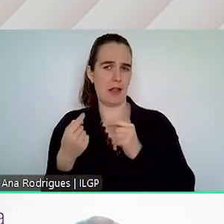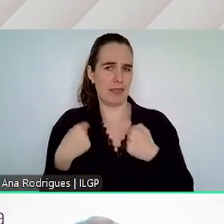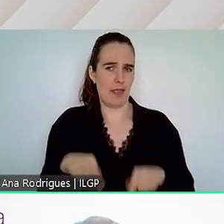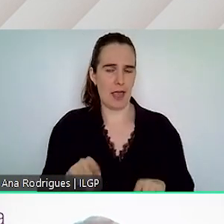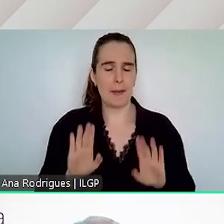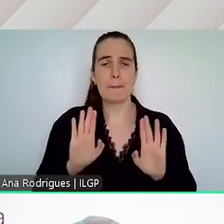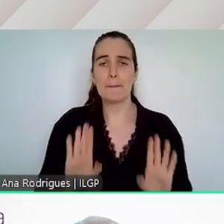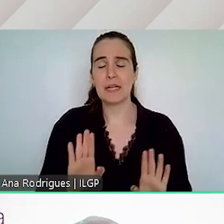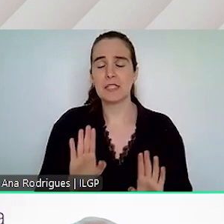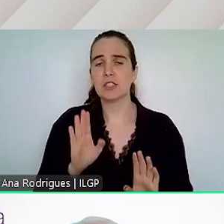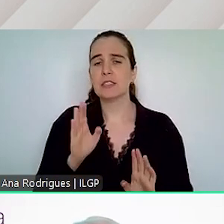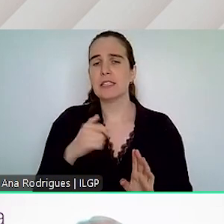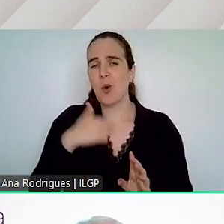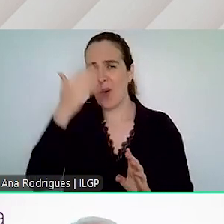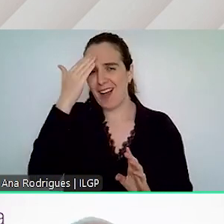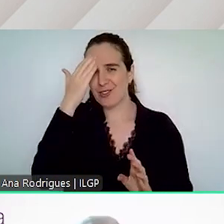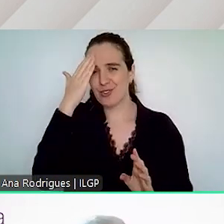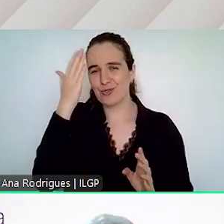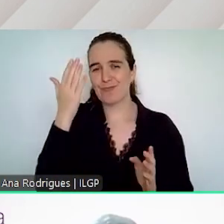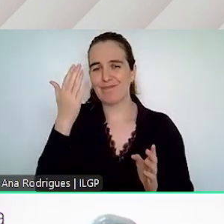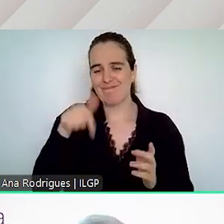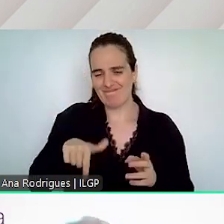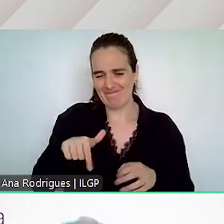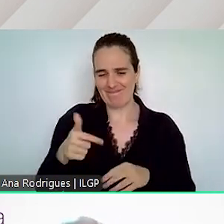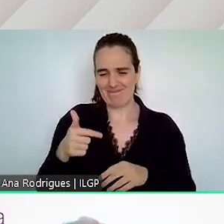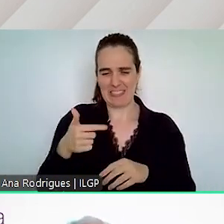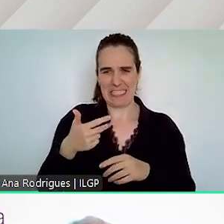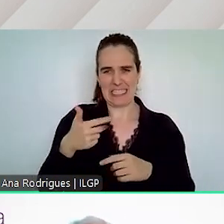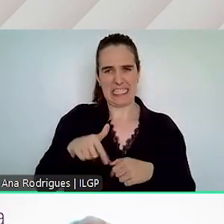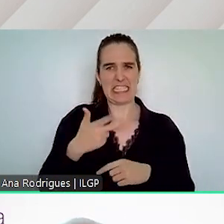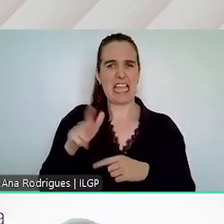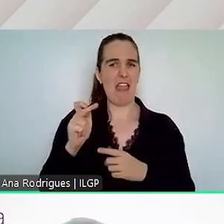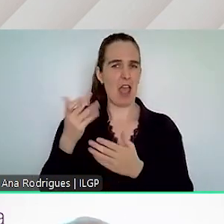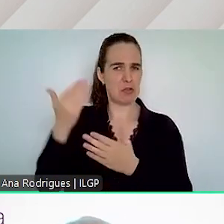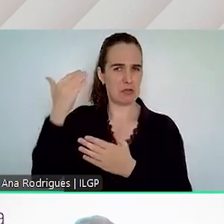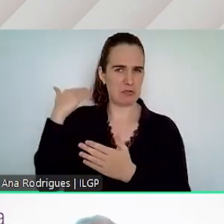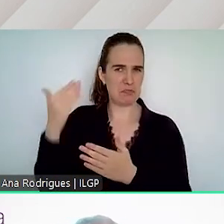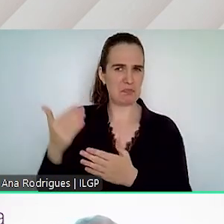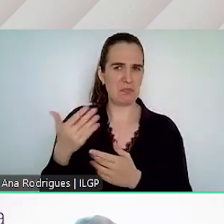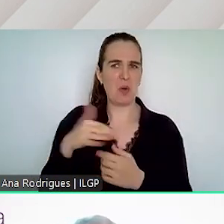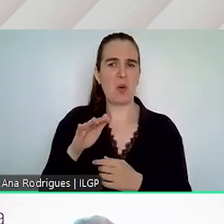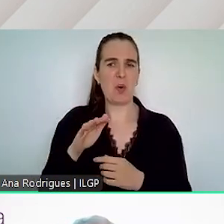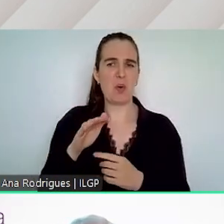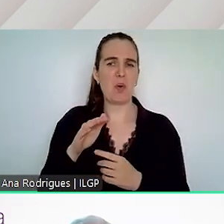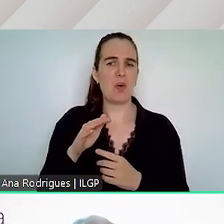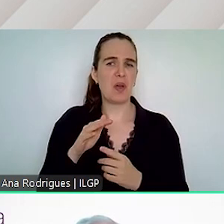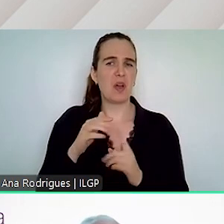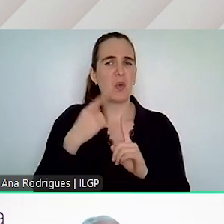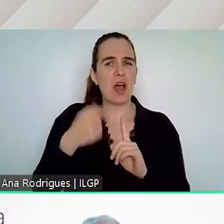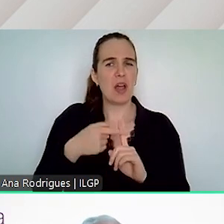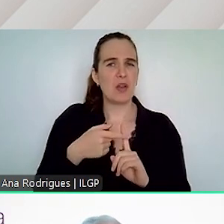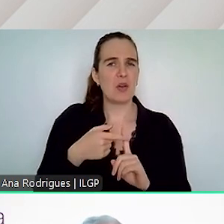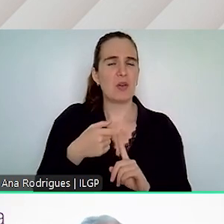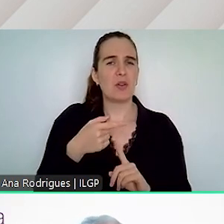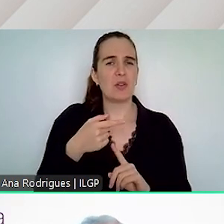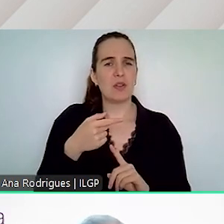feito, eu diria talvez neste século, no fundo, desde 2005, 2006. No caso da